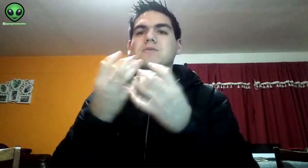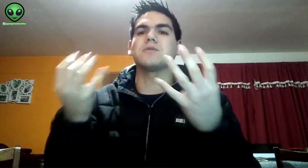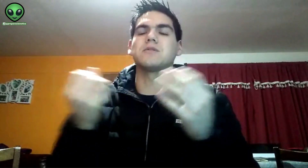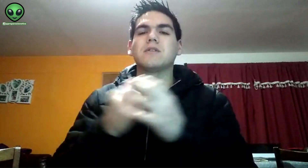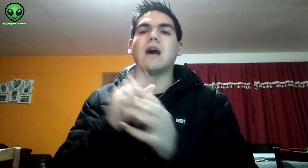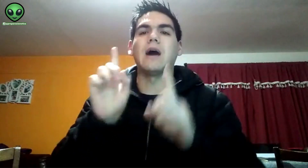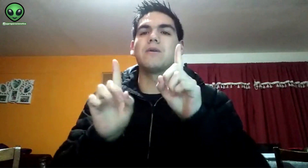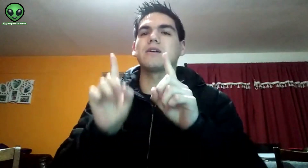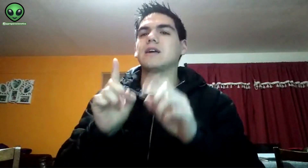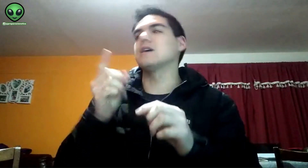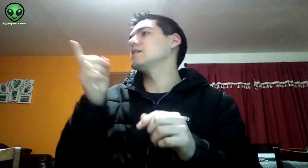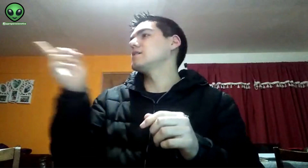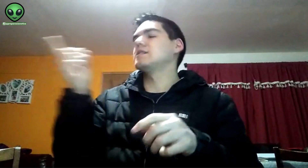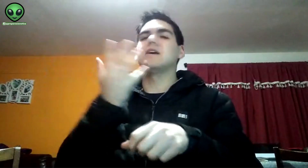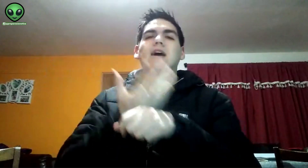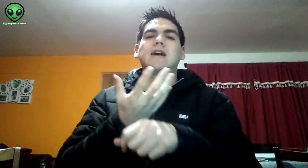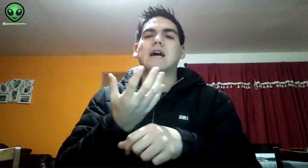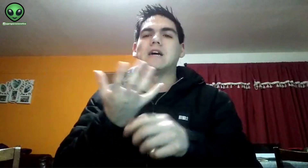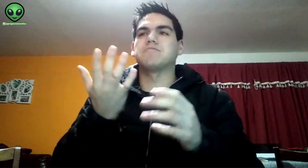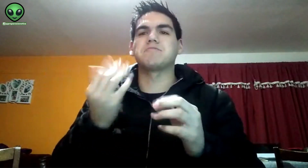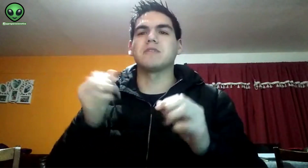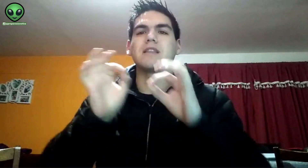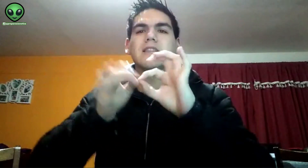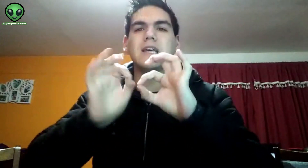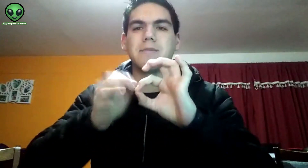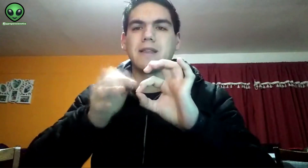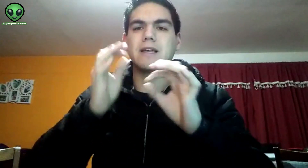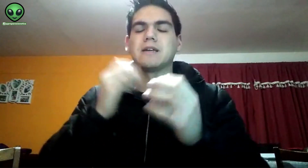mucho, aunque haya intérprete,